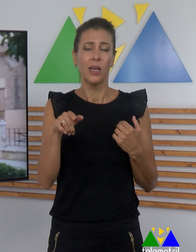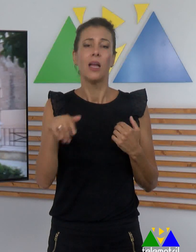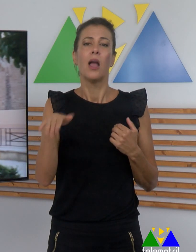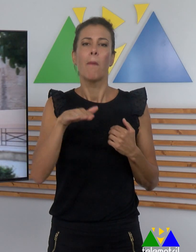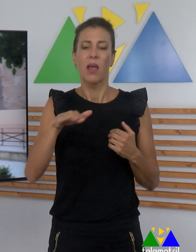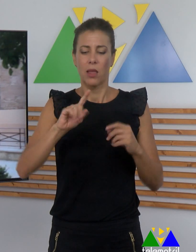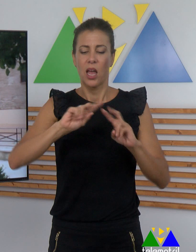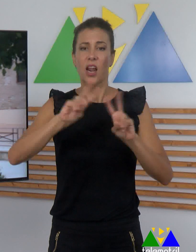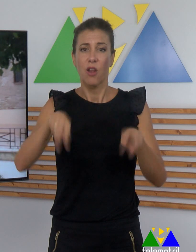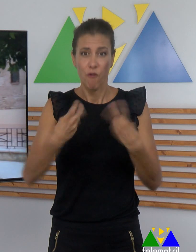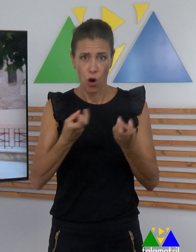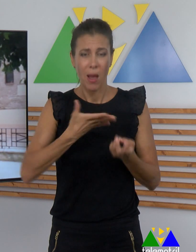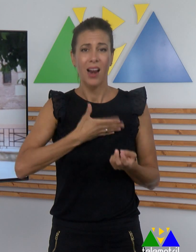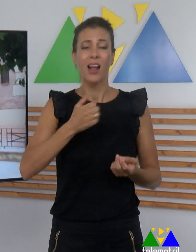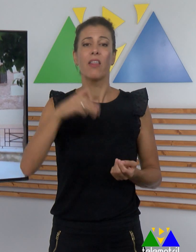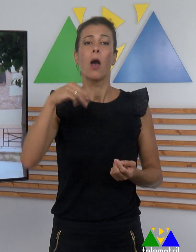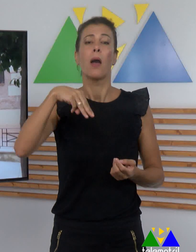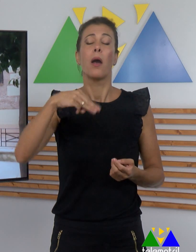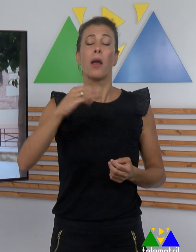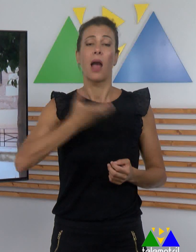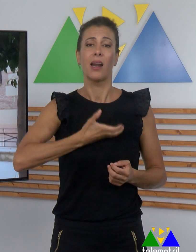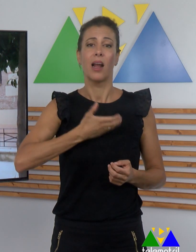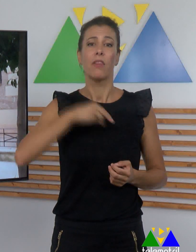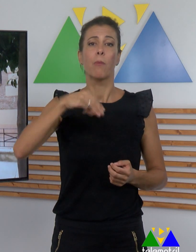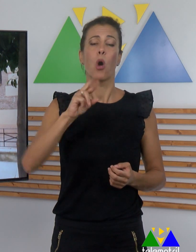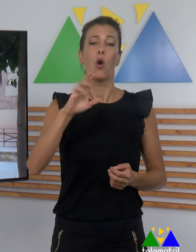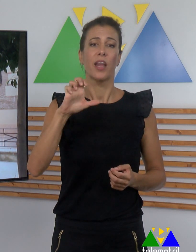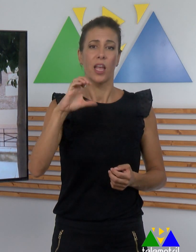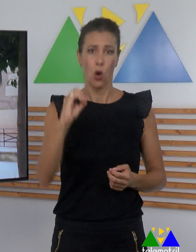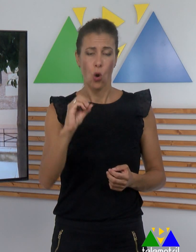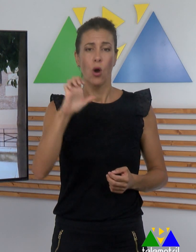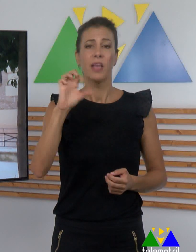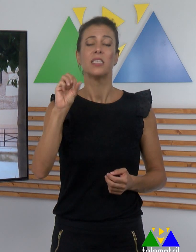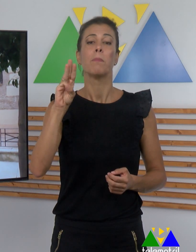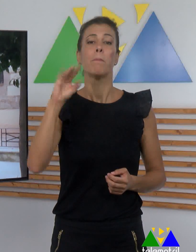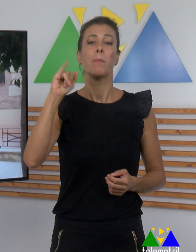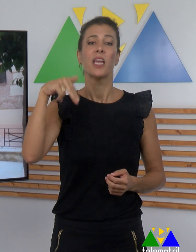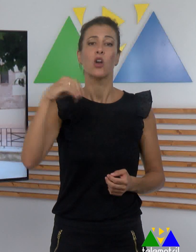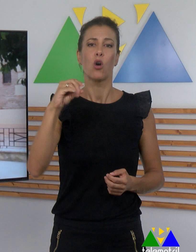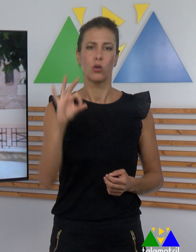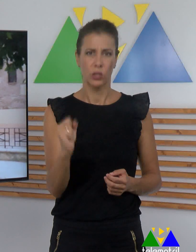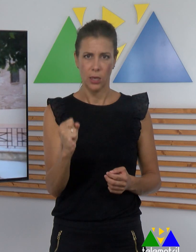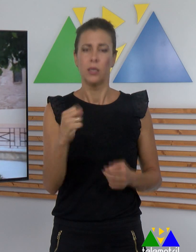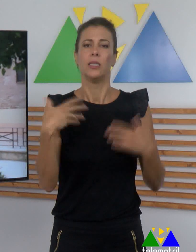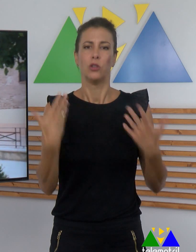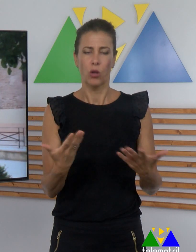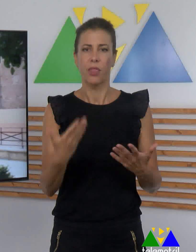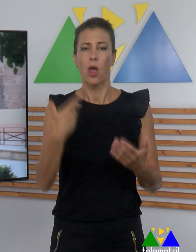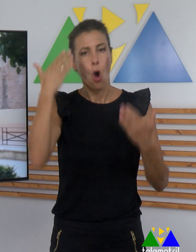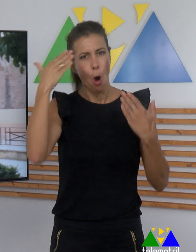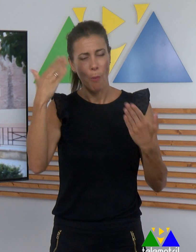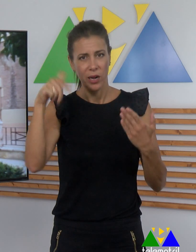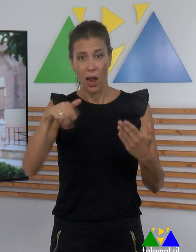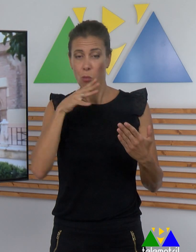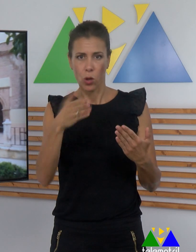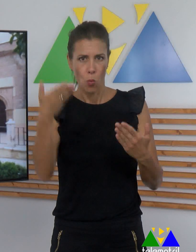se reforma, el alcalde Pedro Moreu Espinosa el que reforma la plaza y se conoce el ayuntamiento en homenaje al alcalde. Cuando muere